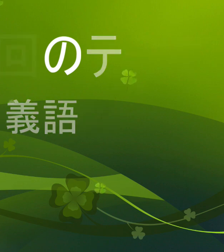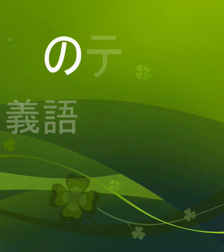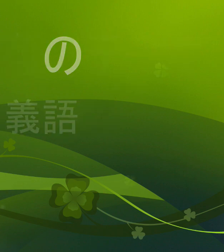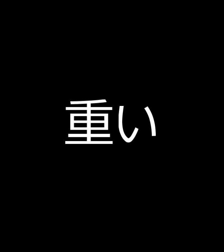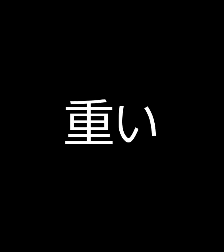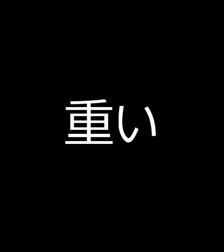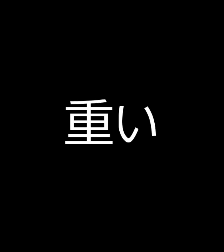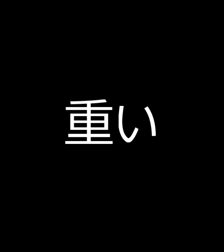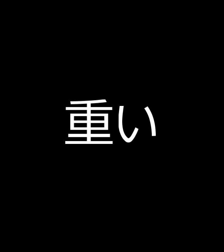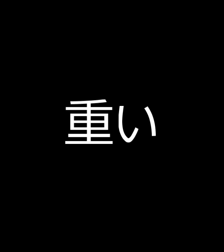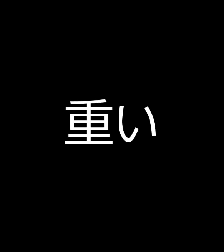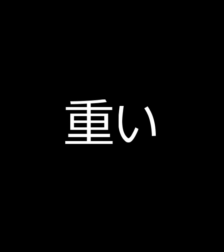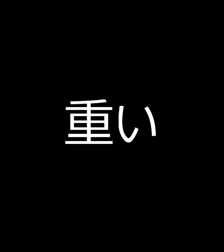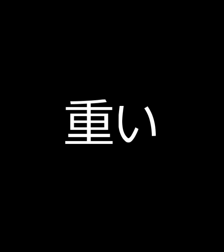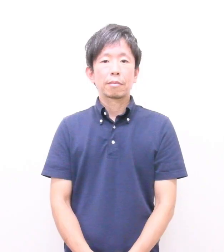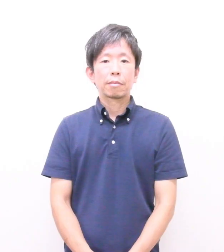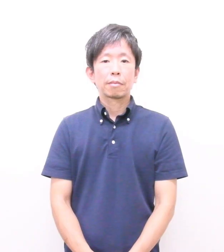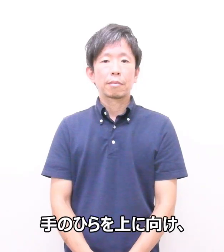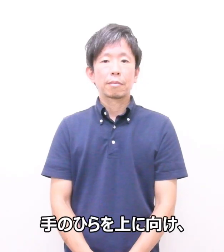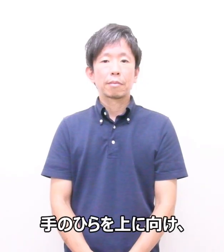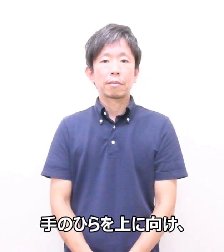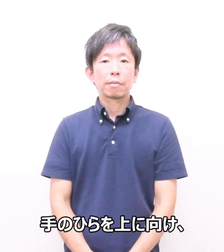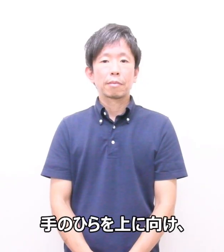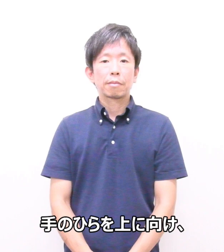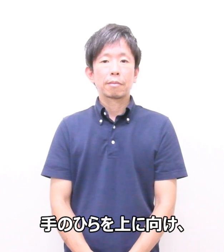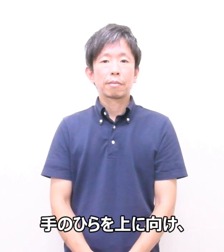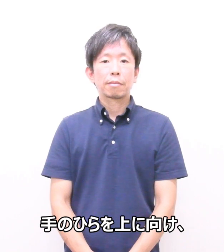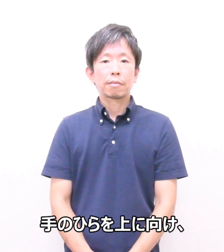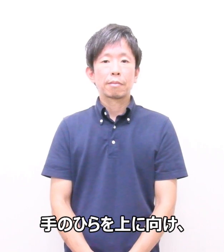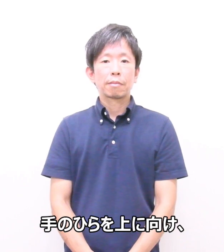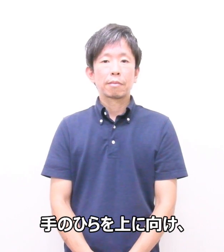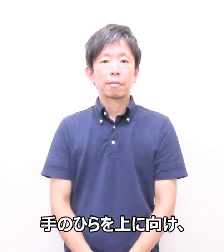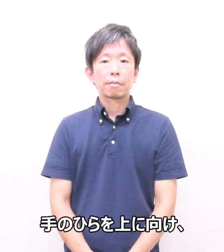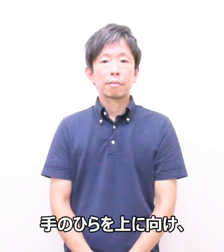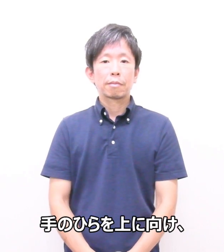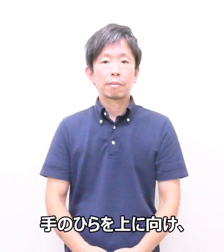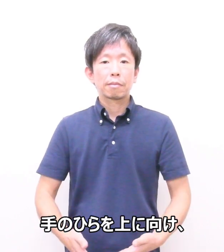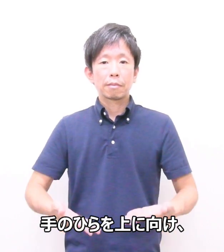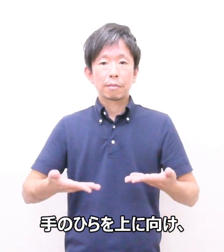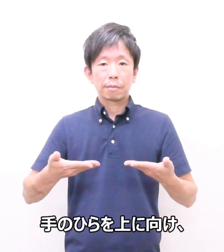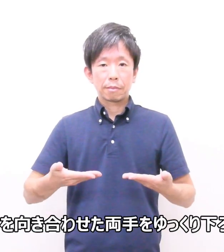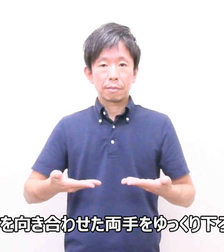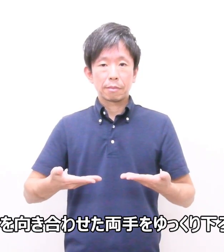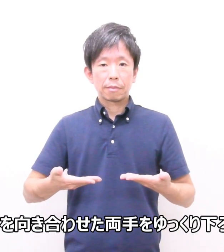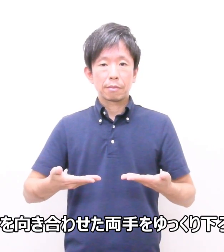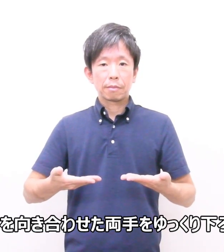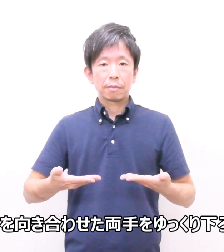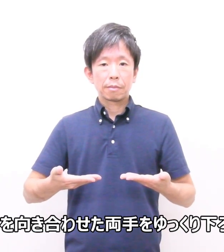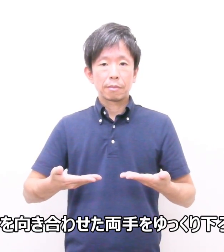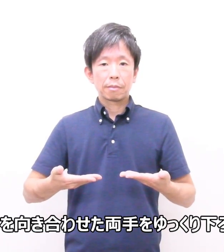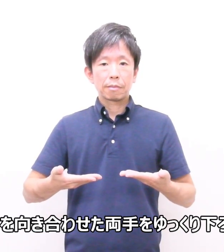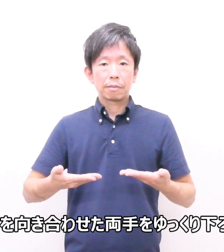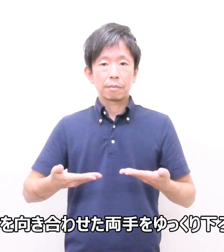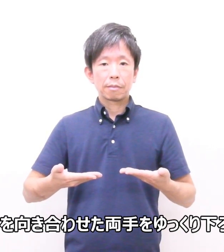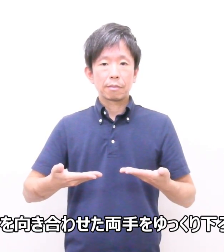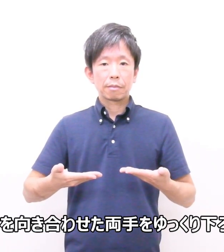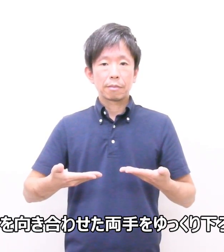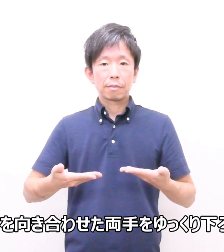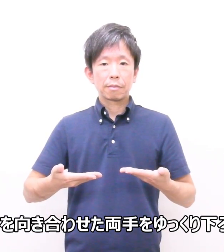6。重い。手のひらを上に向け、指を向き合わせた両手をゆっくり下ろ